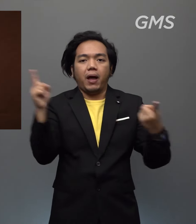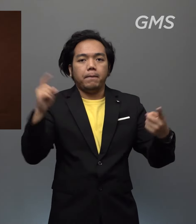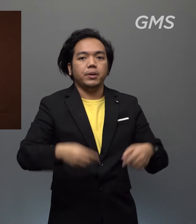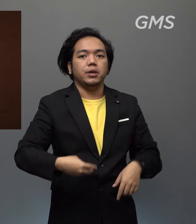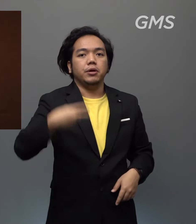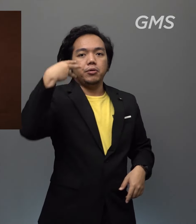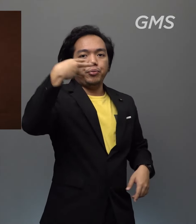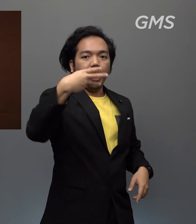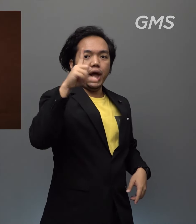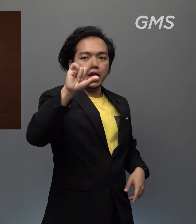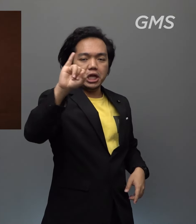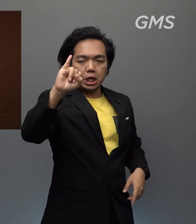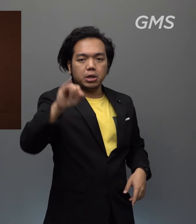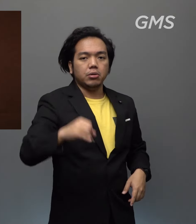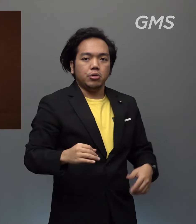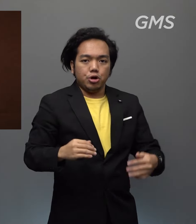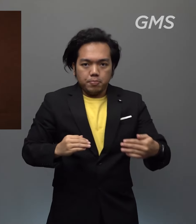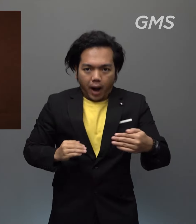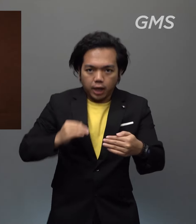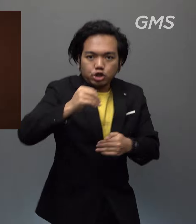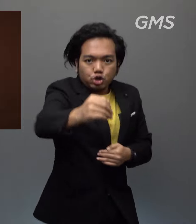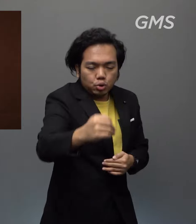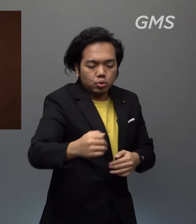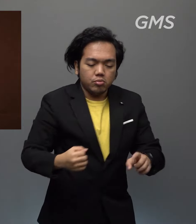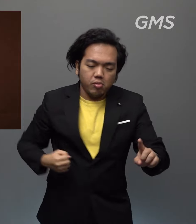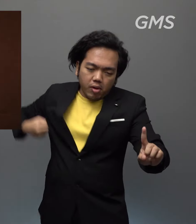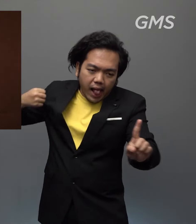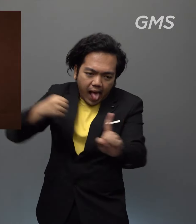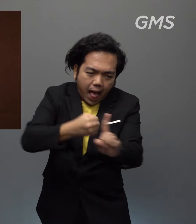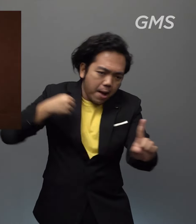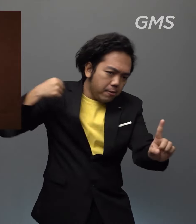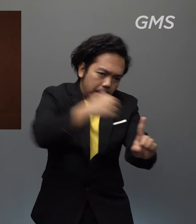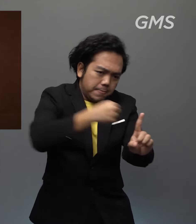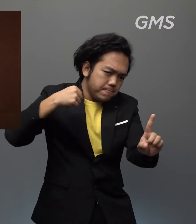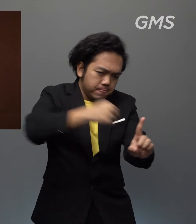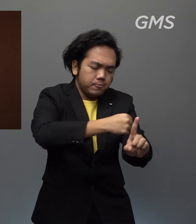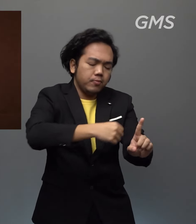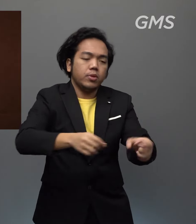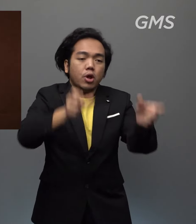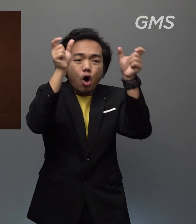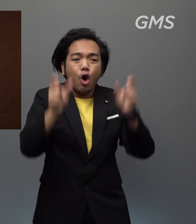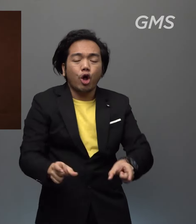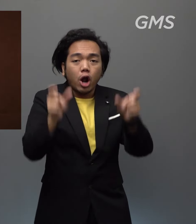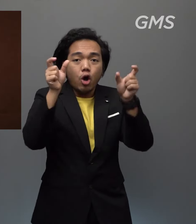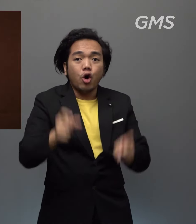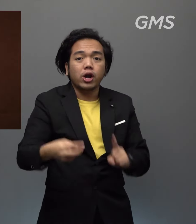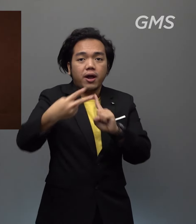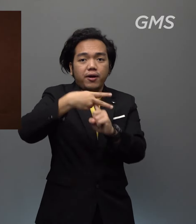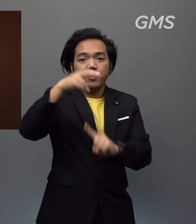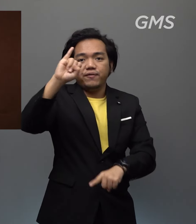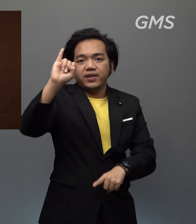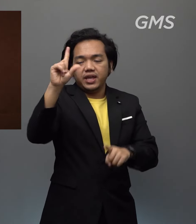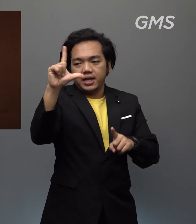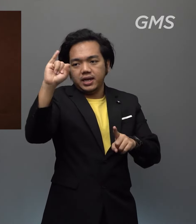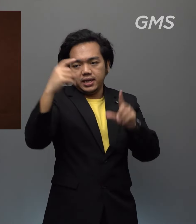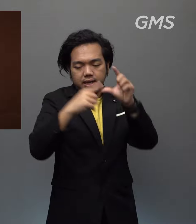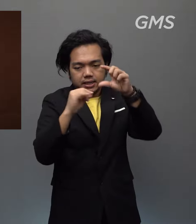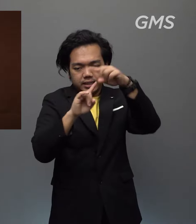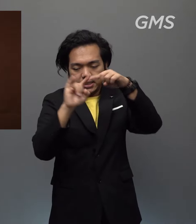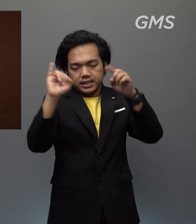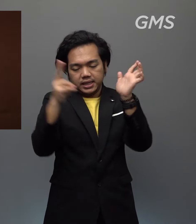lesu dan tinggal melekat pedang pada tangannya. Muncul orang-orang yang hebat berdiri bersama dengan Daud. Sama